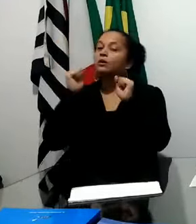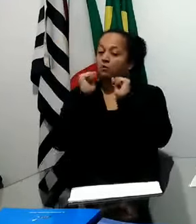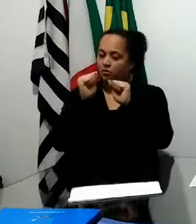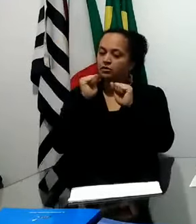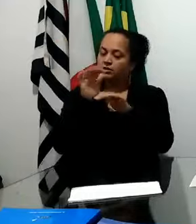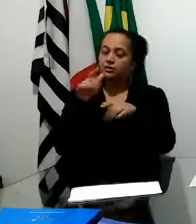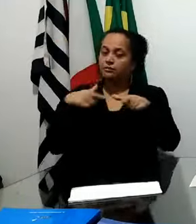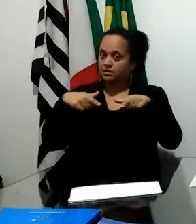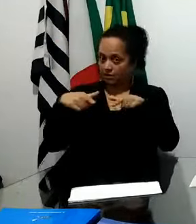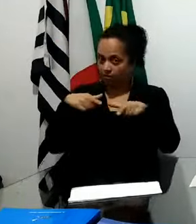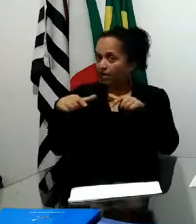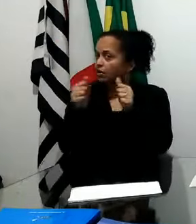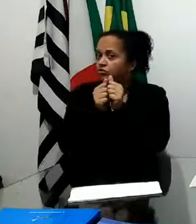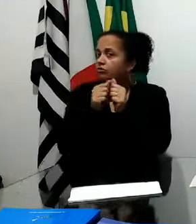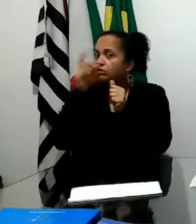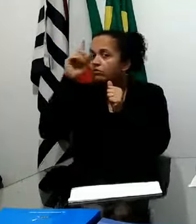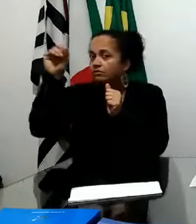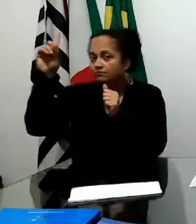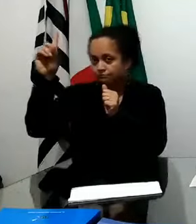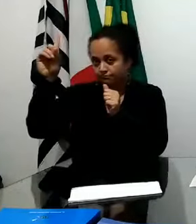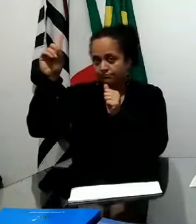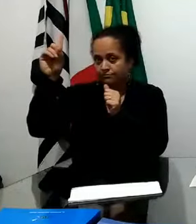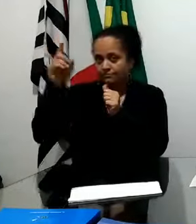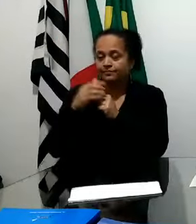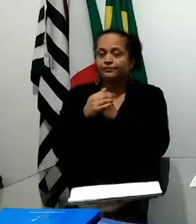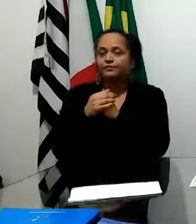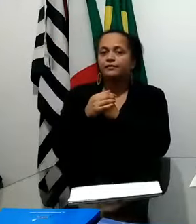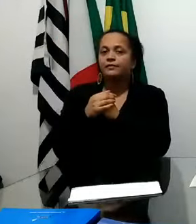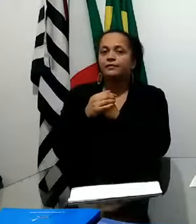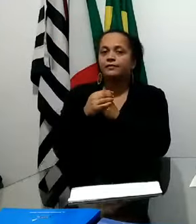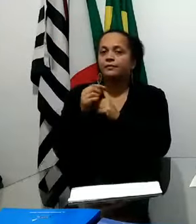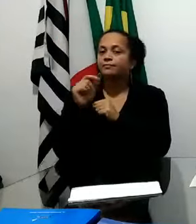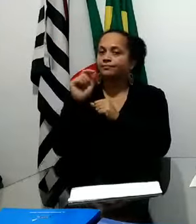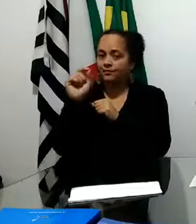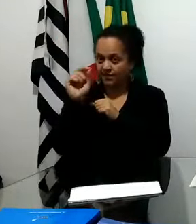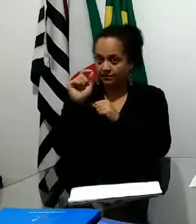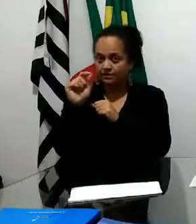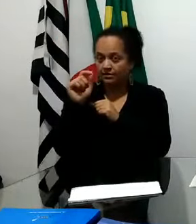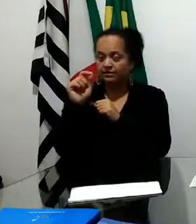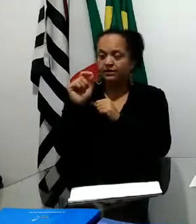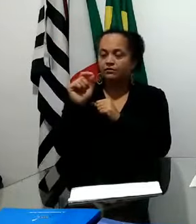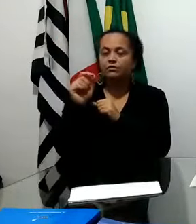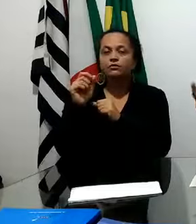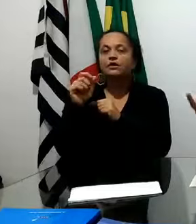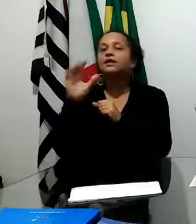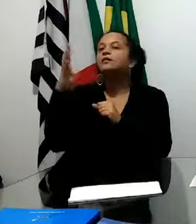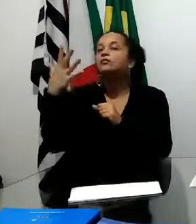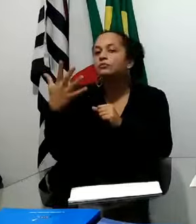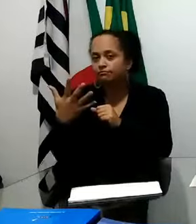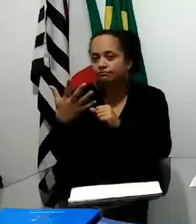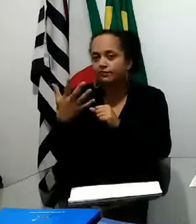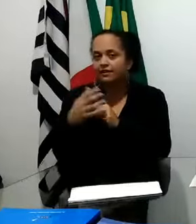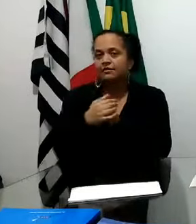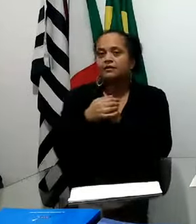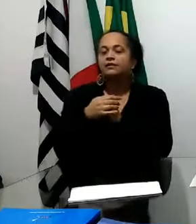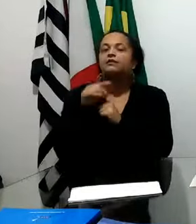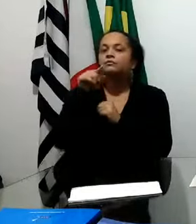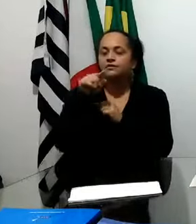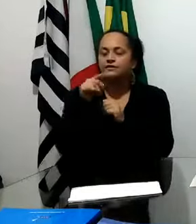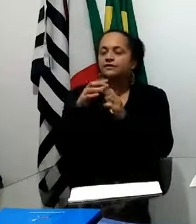junto com o Senhor nesses dias, para que de fato o propósito de Deus se cumpra no que diz respeito ao mundo, à